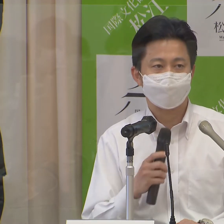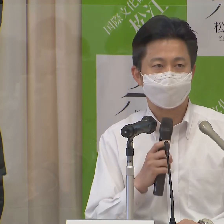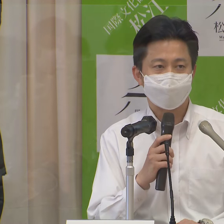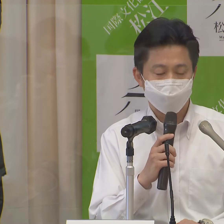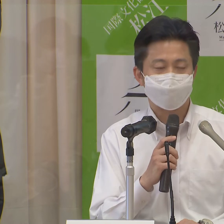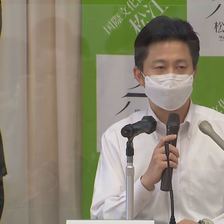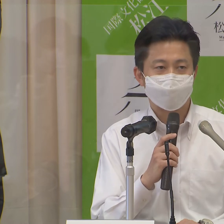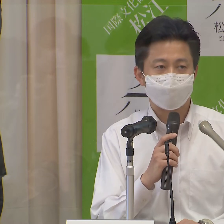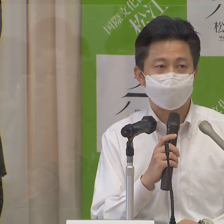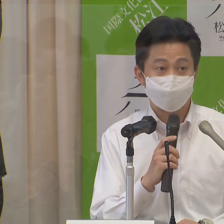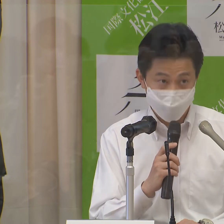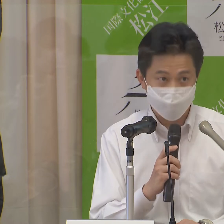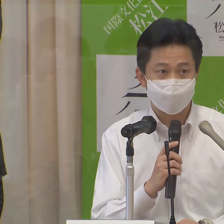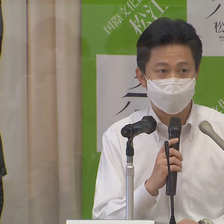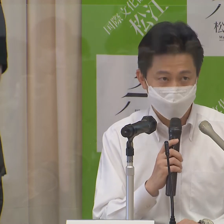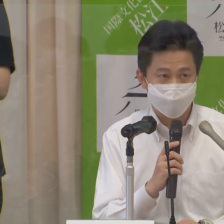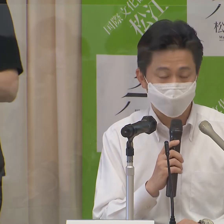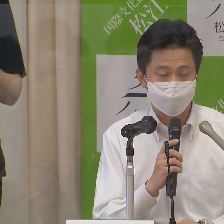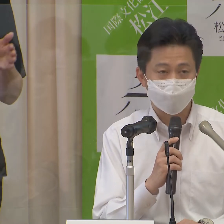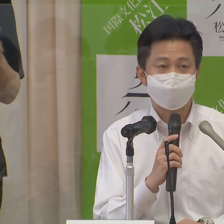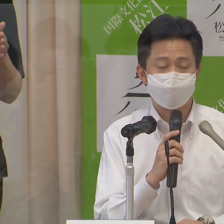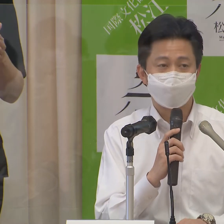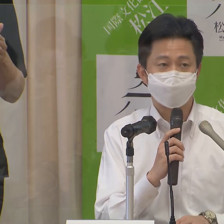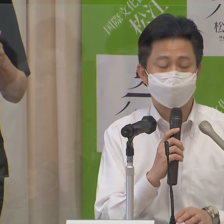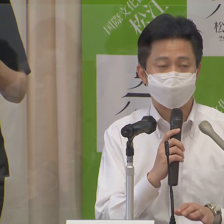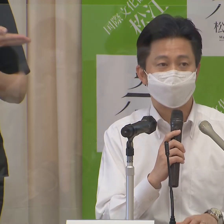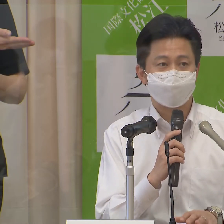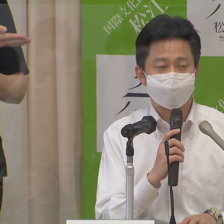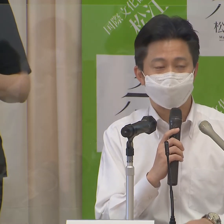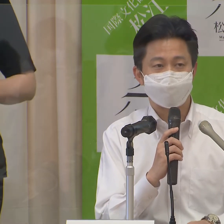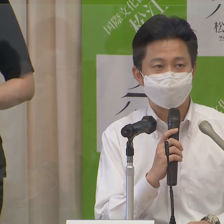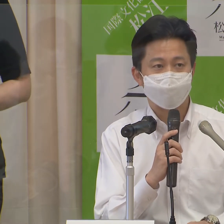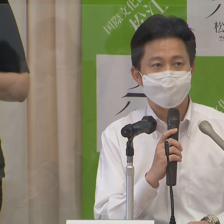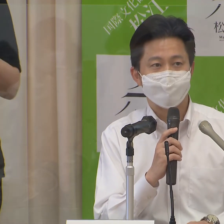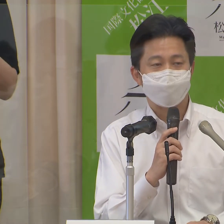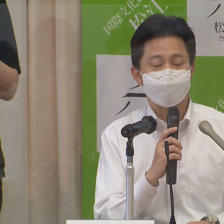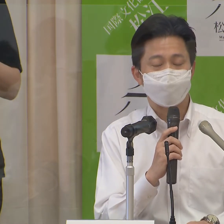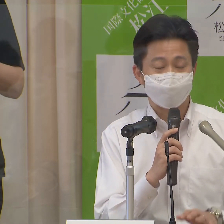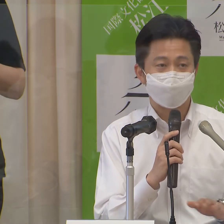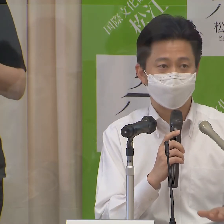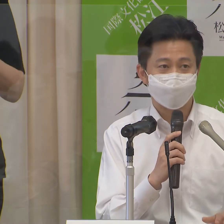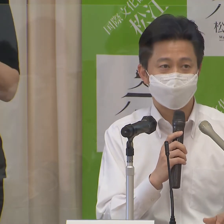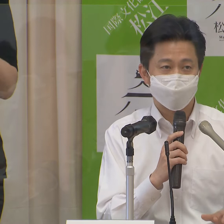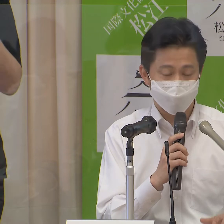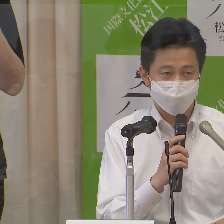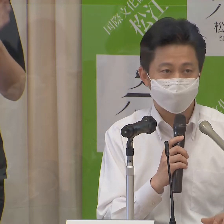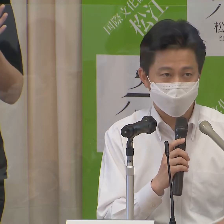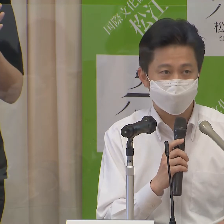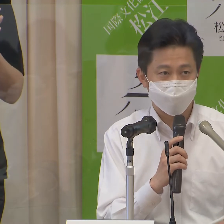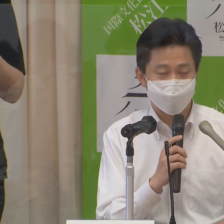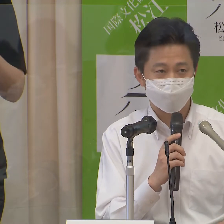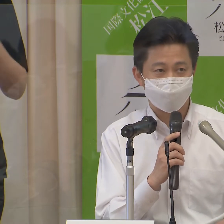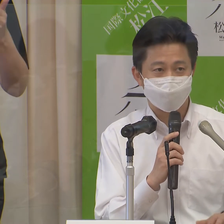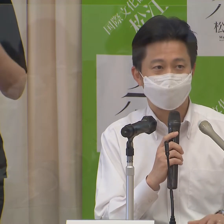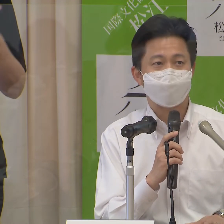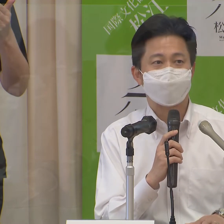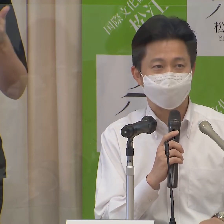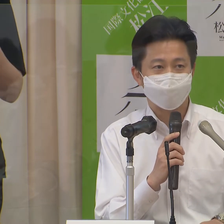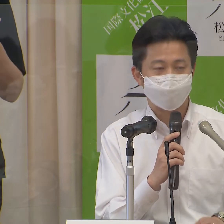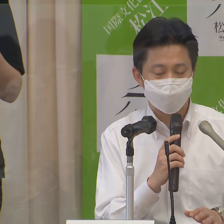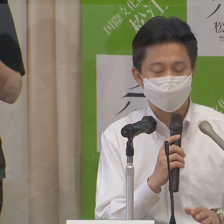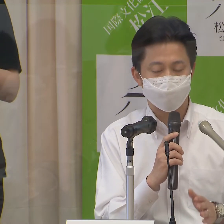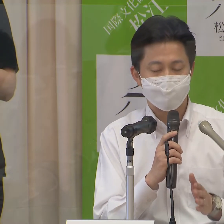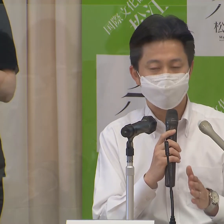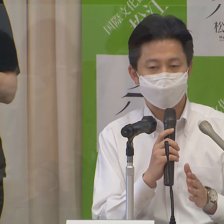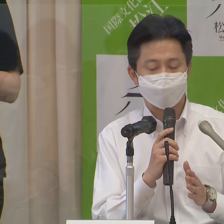ようなイメージ ですか、はい、おっしゃる通りです。保健所に関わらずなんですが、まあ、業務自体が逼迫してきている状況の中